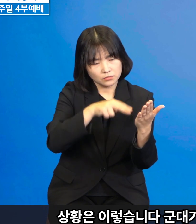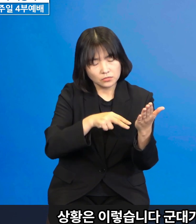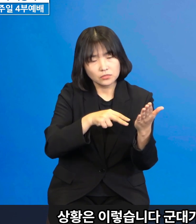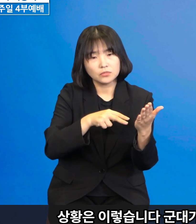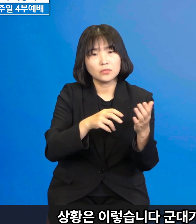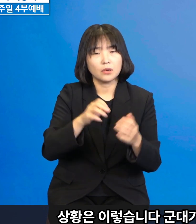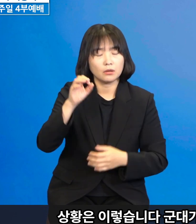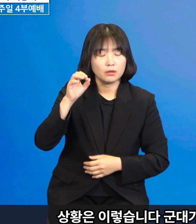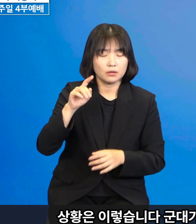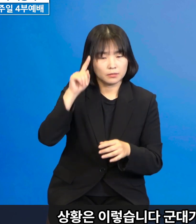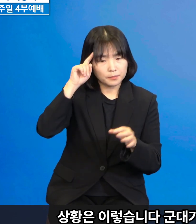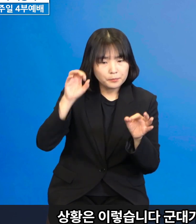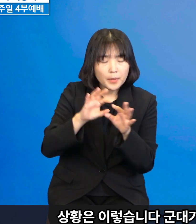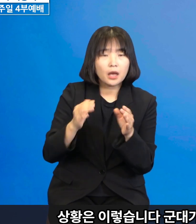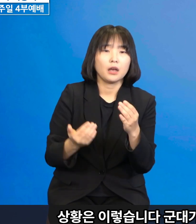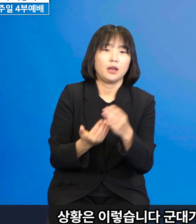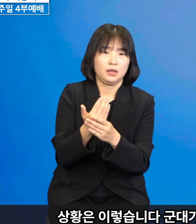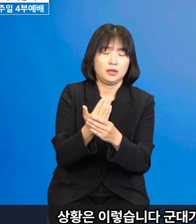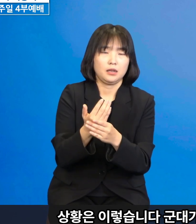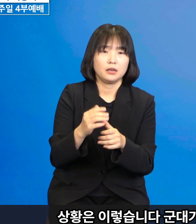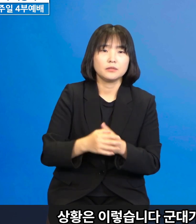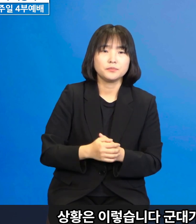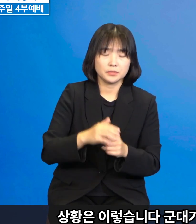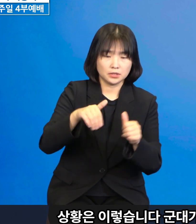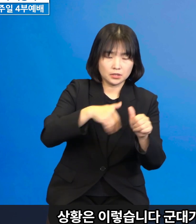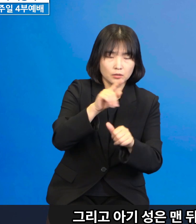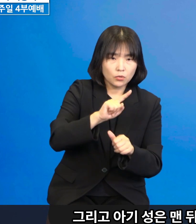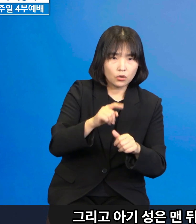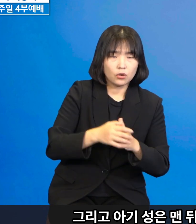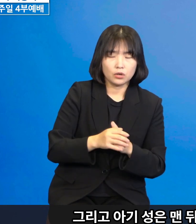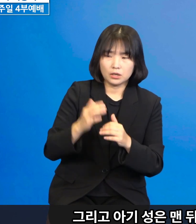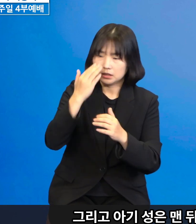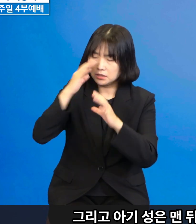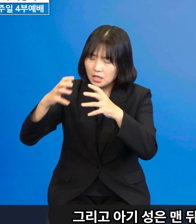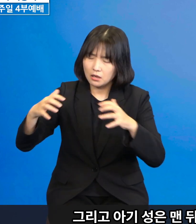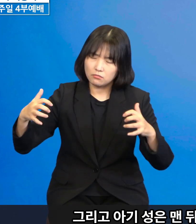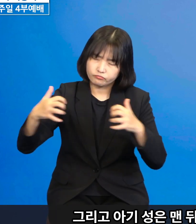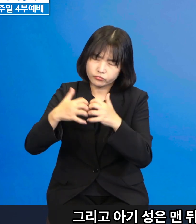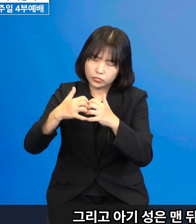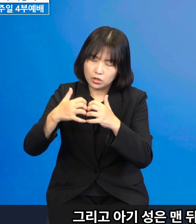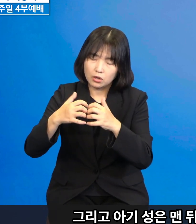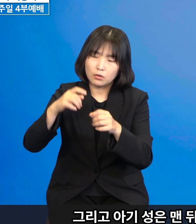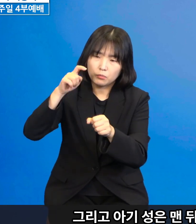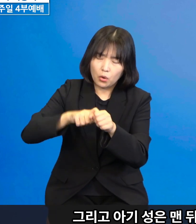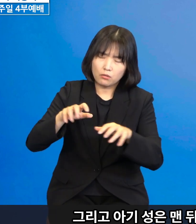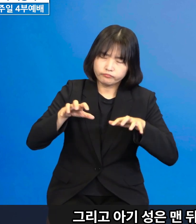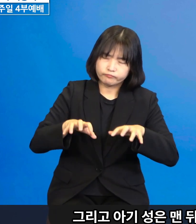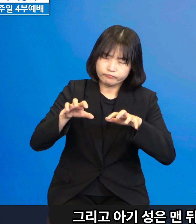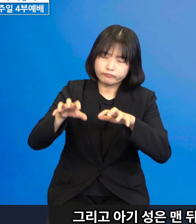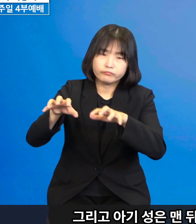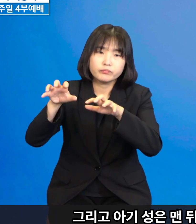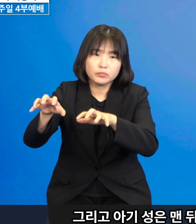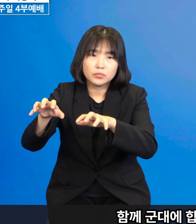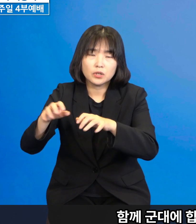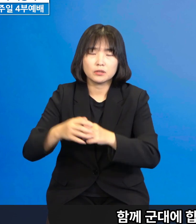자, 상황은 이렇습니다. 군대가 이제 이스라엘을 치러 갑니다. 그리고 아기스 왕은 맨 뒤에서 다윗과